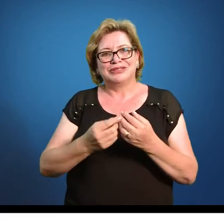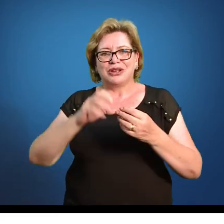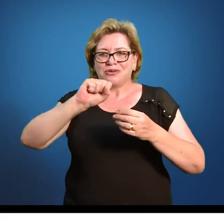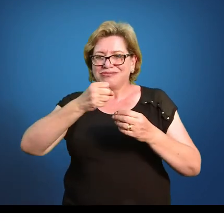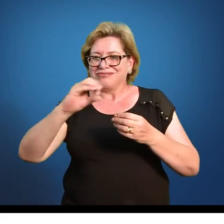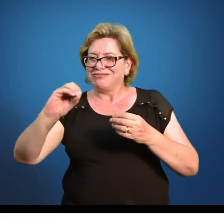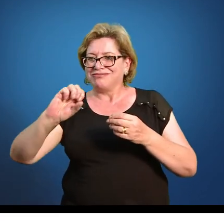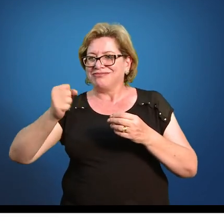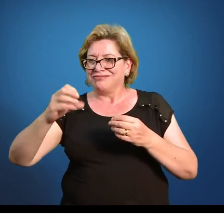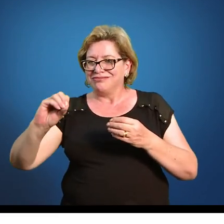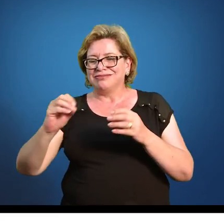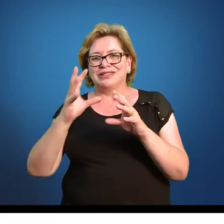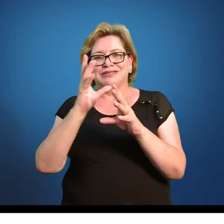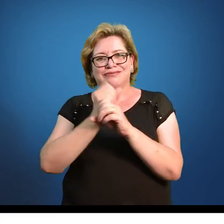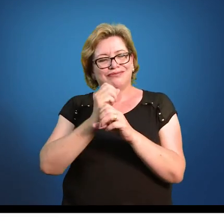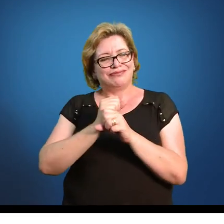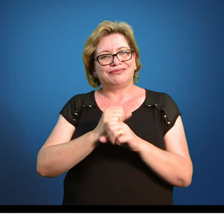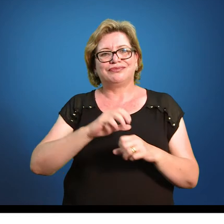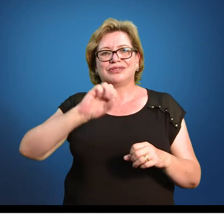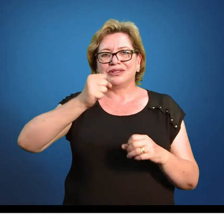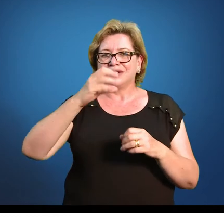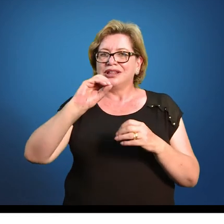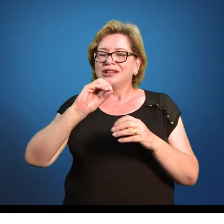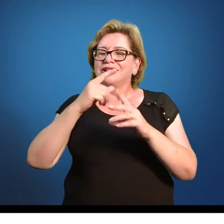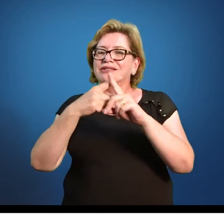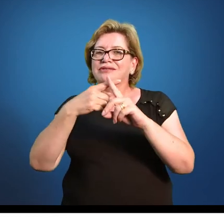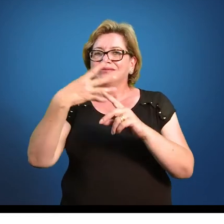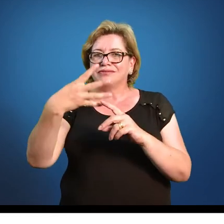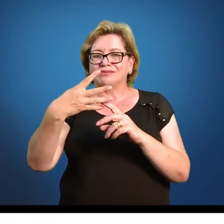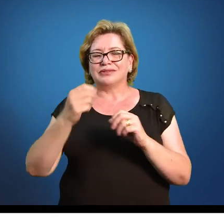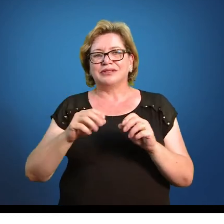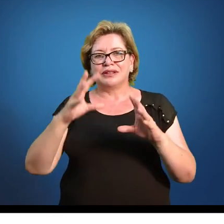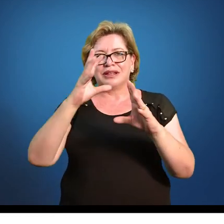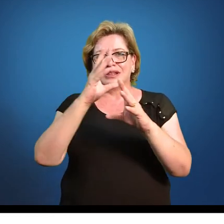4 vezes. Então, 80 vezes 4, mais